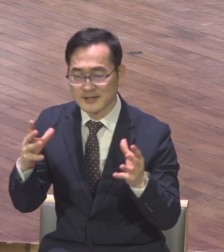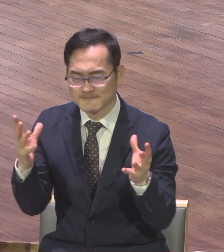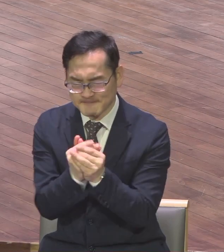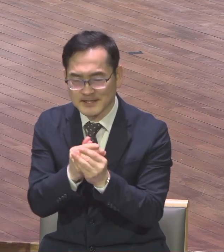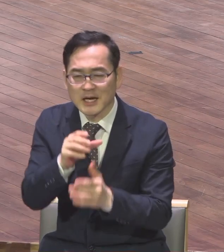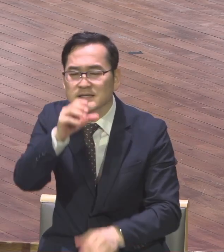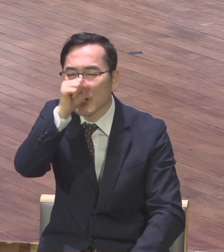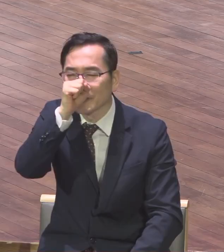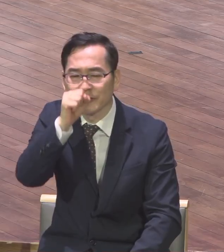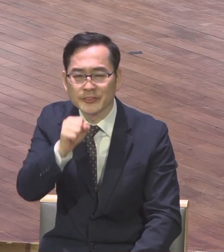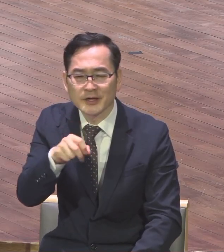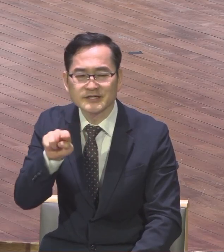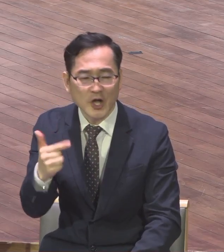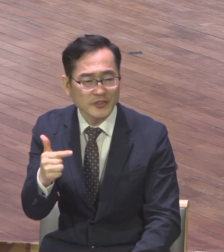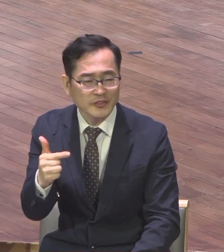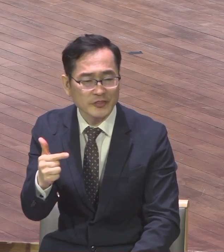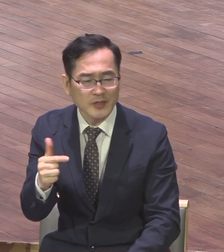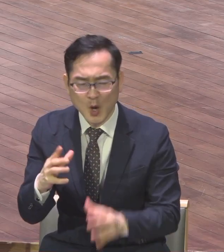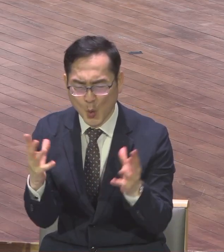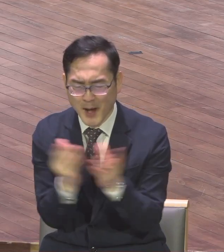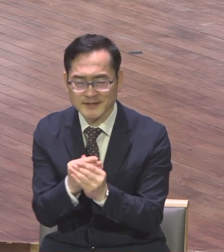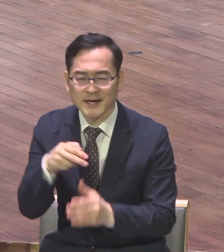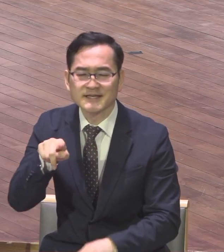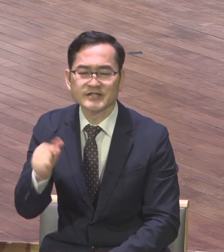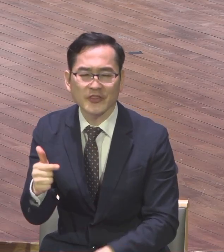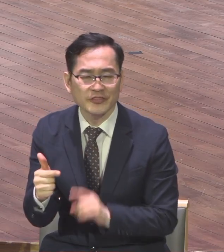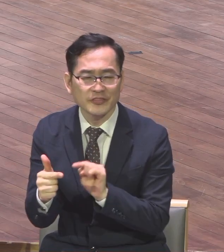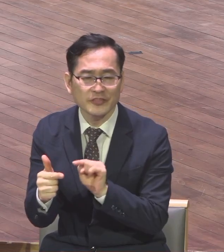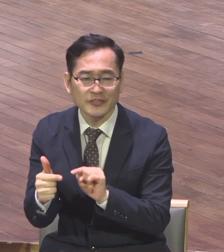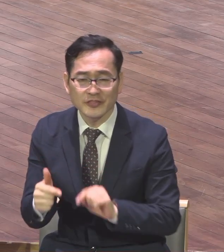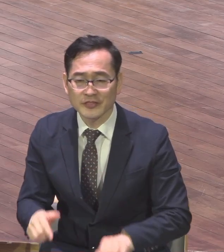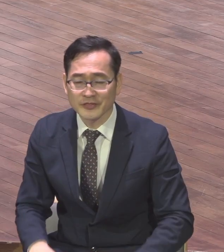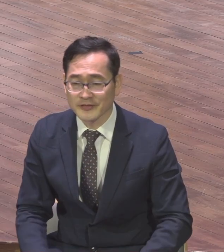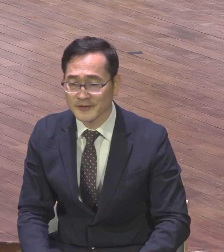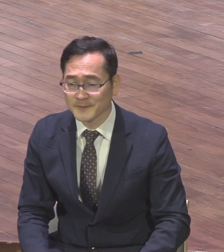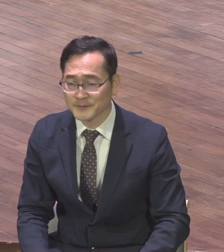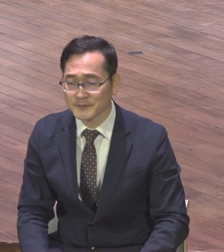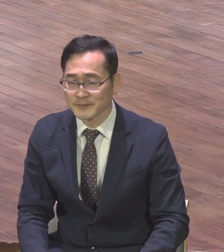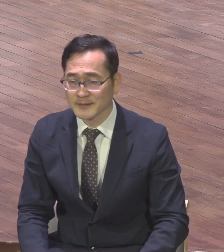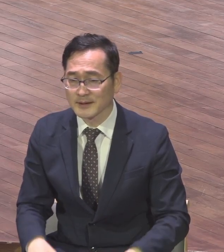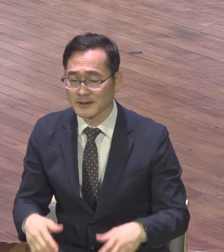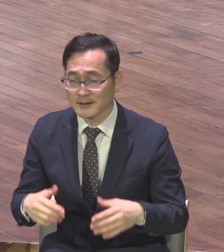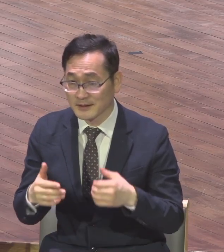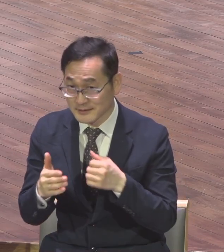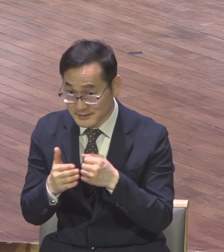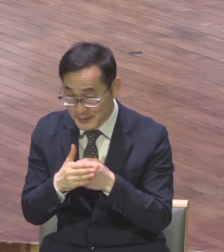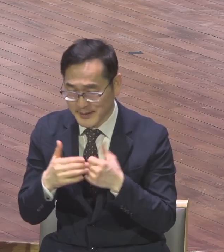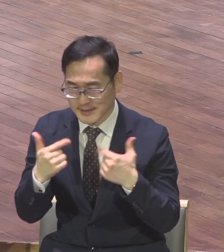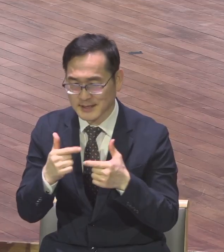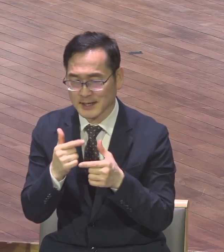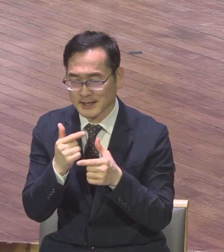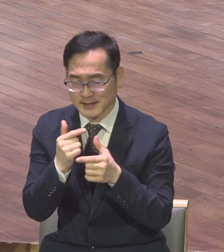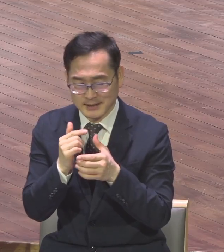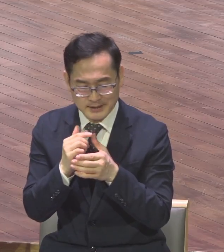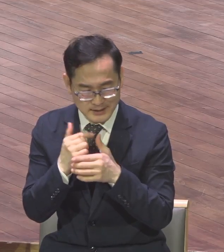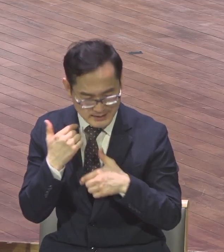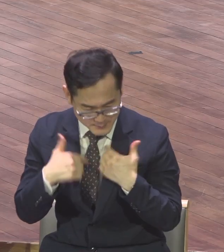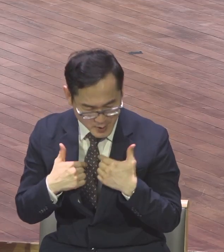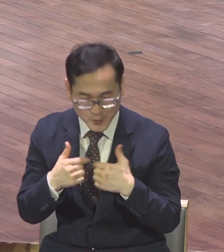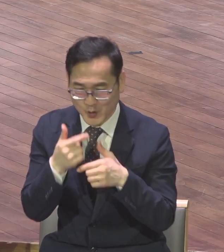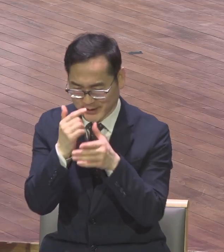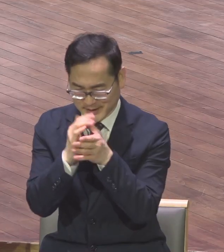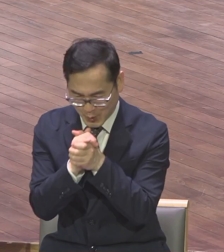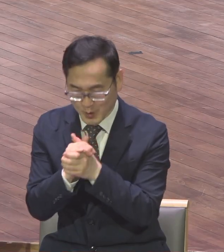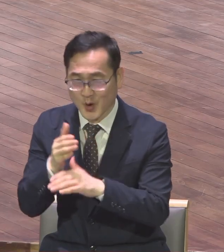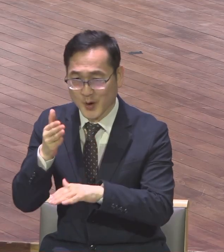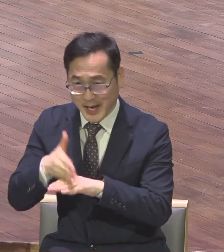그래서 어떤 상황과 환경 속에서도 기뻐하고 기도하고 감사할 수 있는 영적 수준이